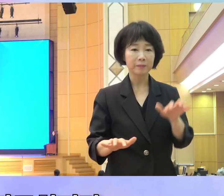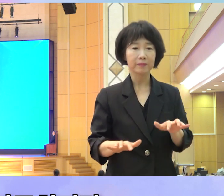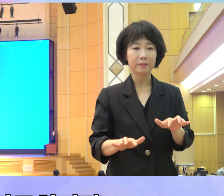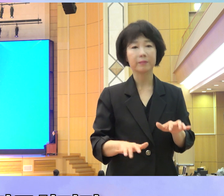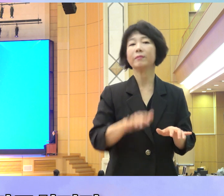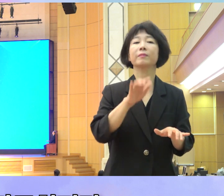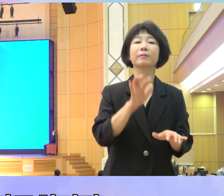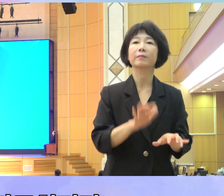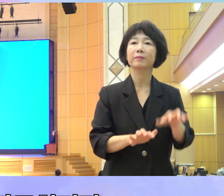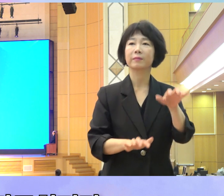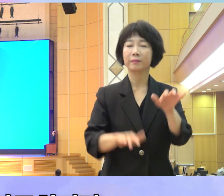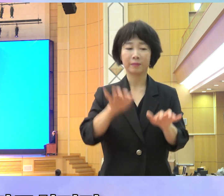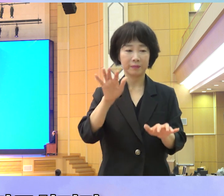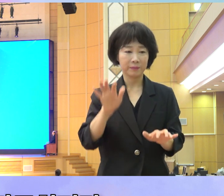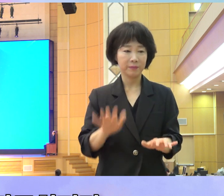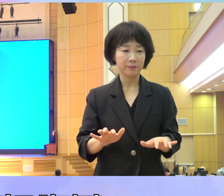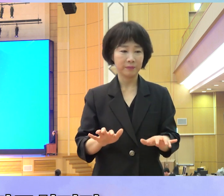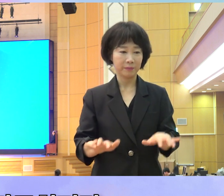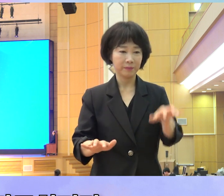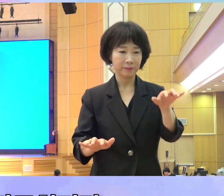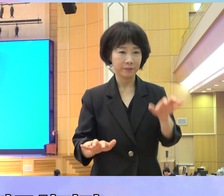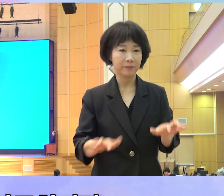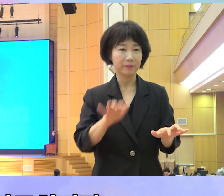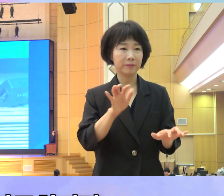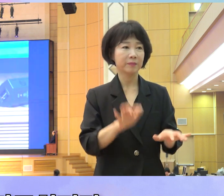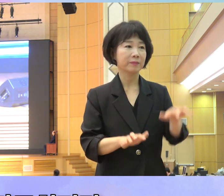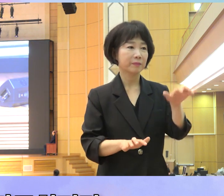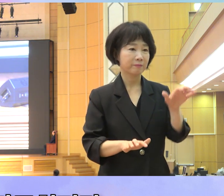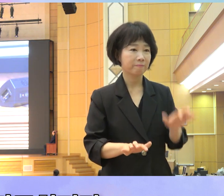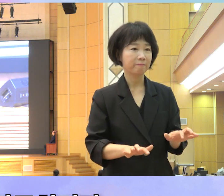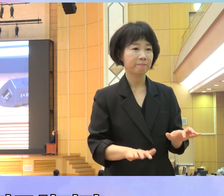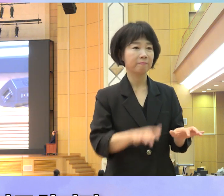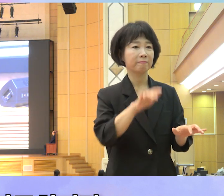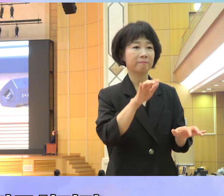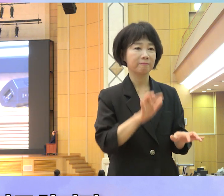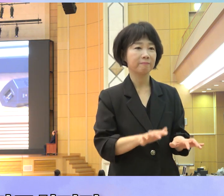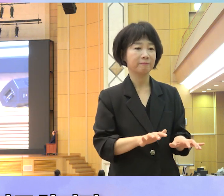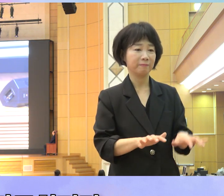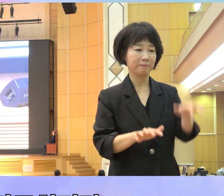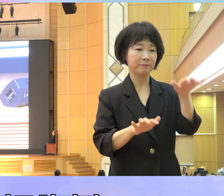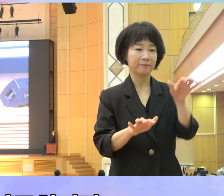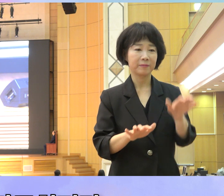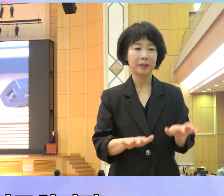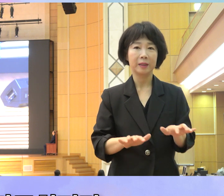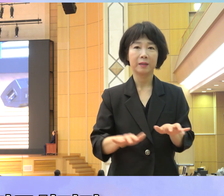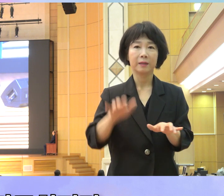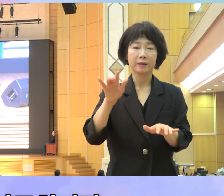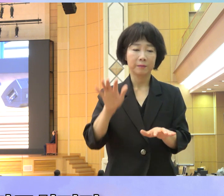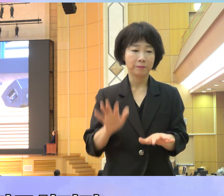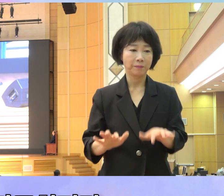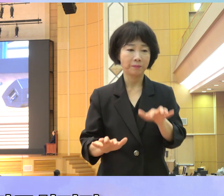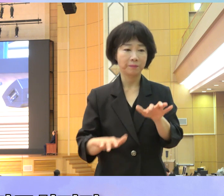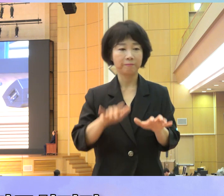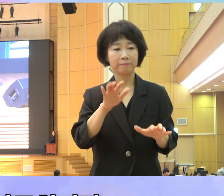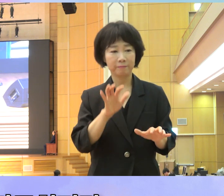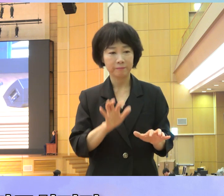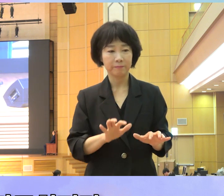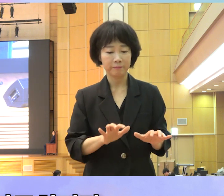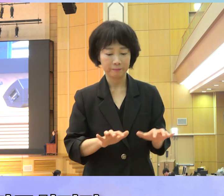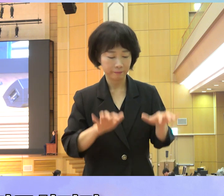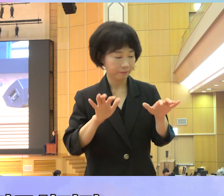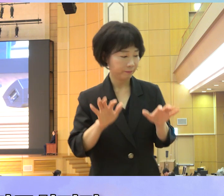이 찬양으로 인해서 그리고 이 예배를 통하여서 성도님들의 마음이 예수님 때문에 따뜻해지셨으면